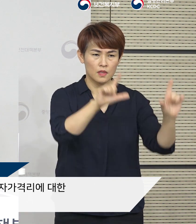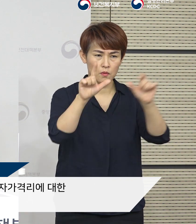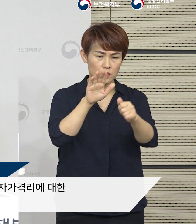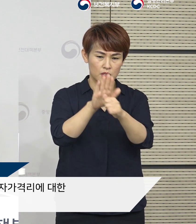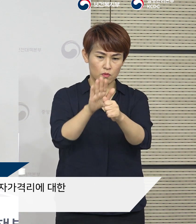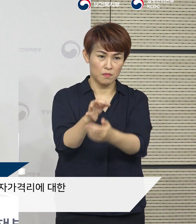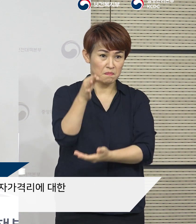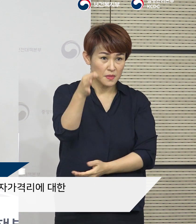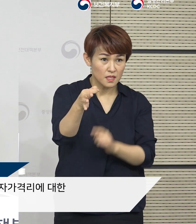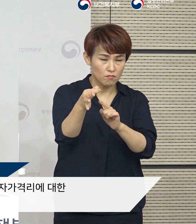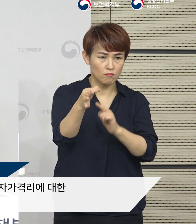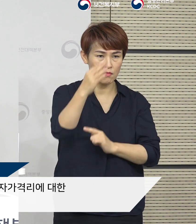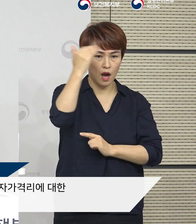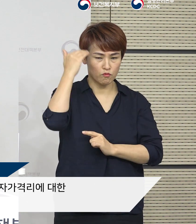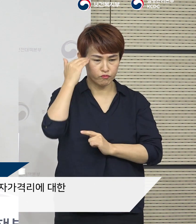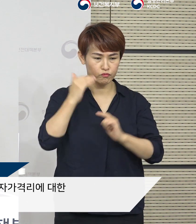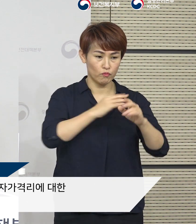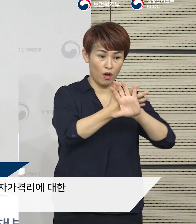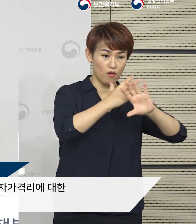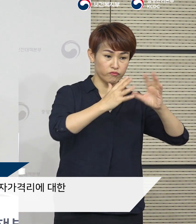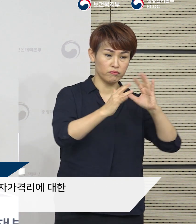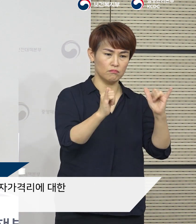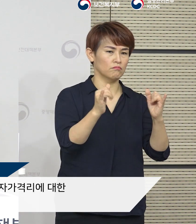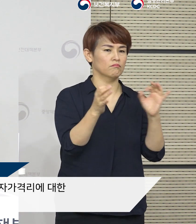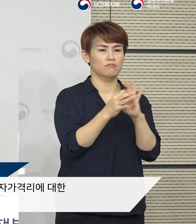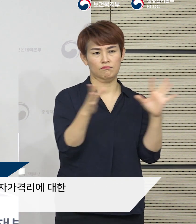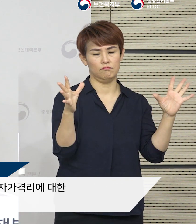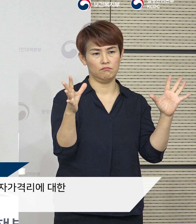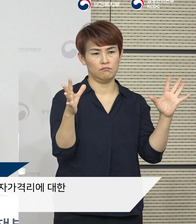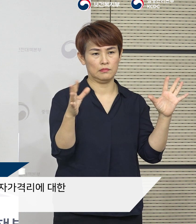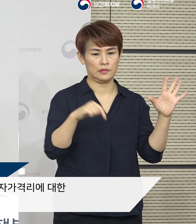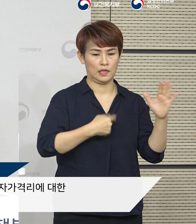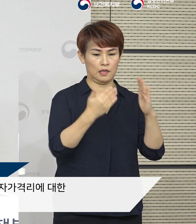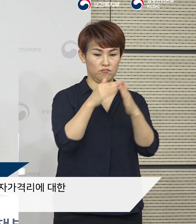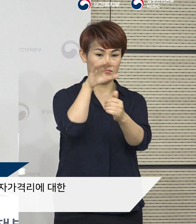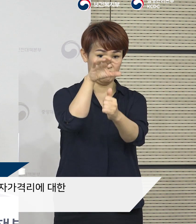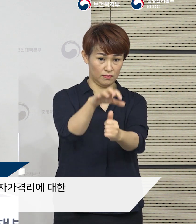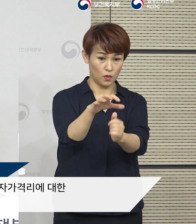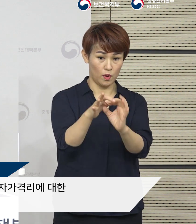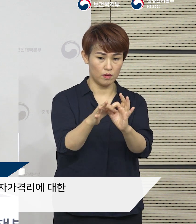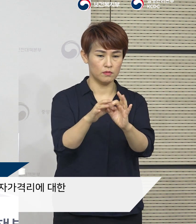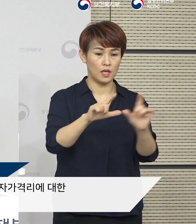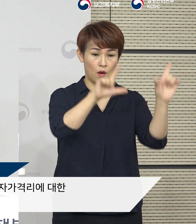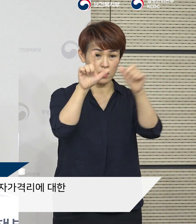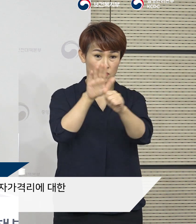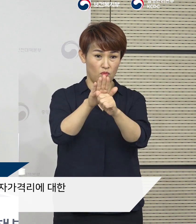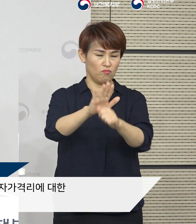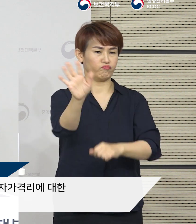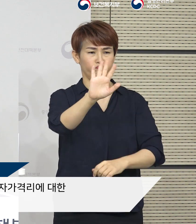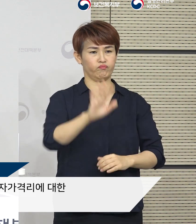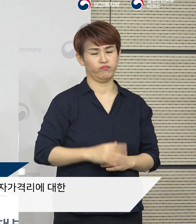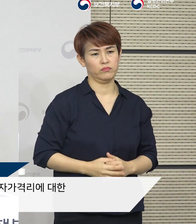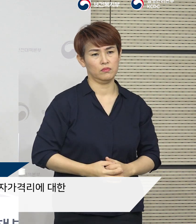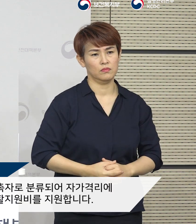생활지원비의 경우 내 외국인을 막론하고 자가격리에 대한 생활지원비를 지원하지는 않습니다.